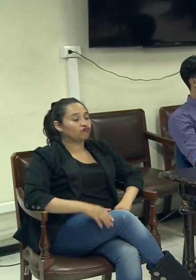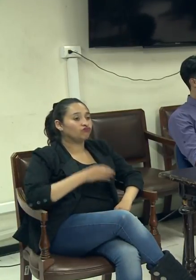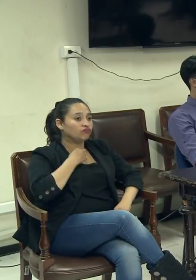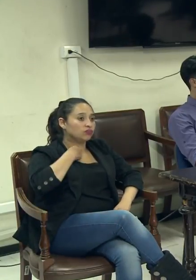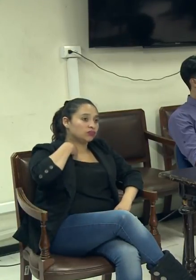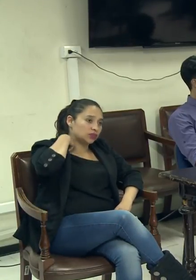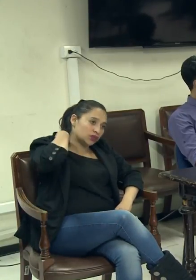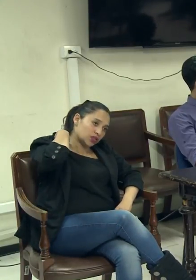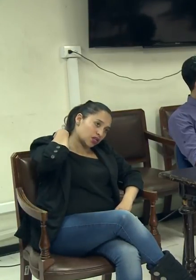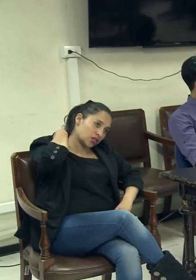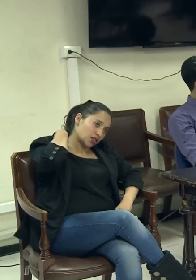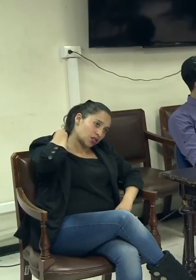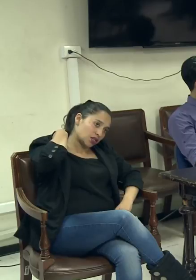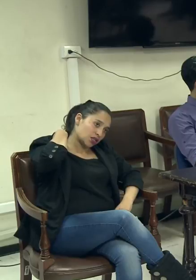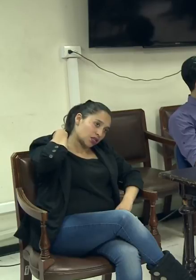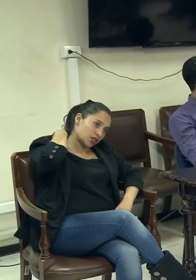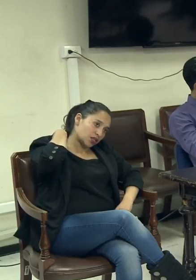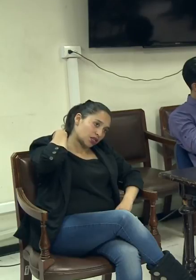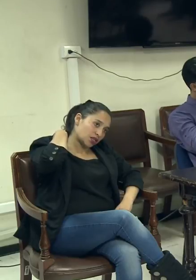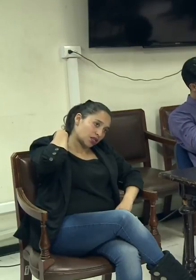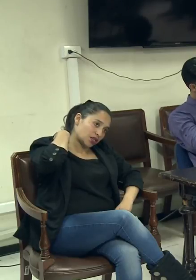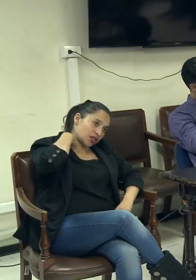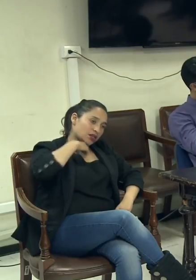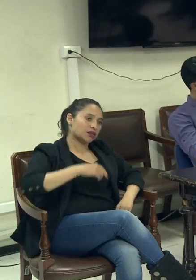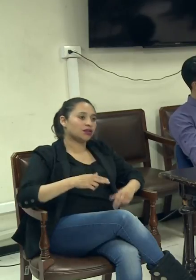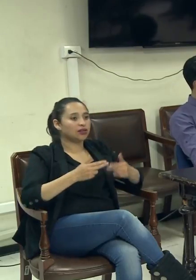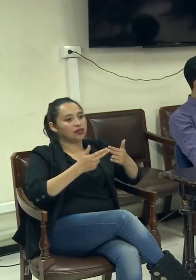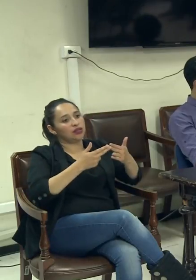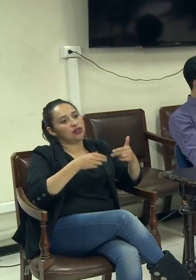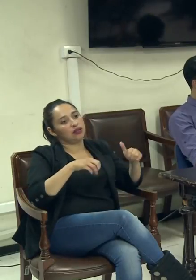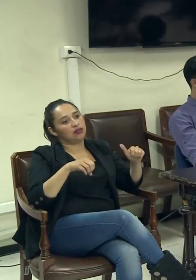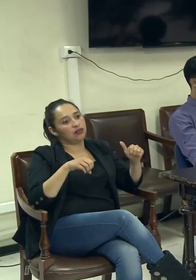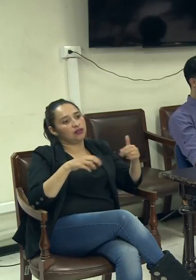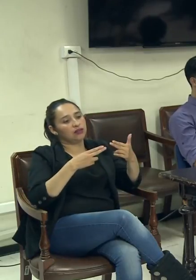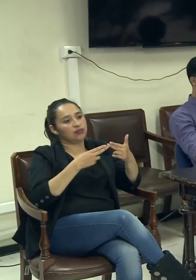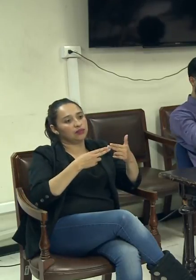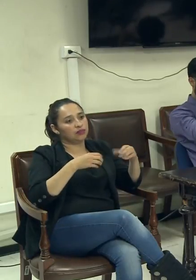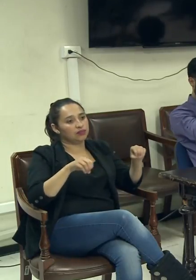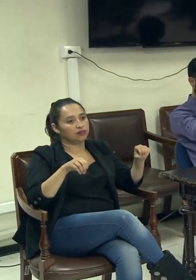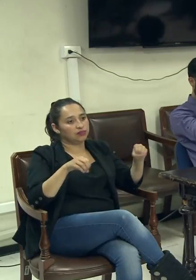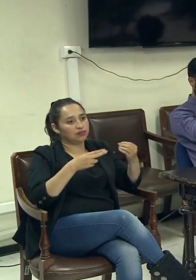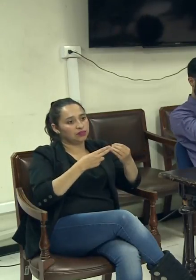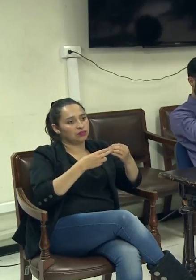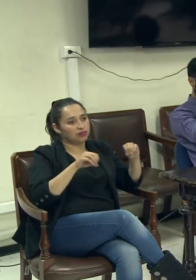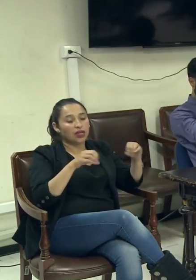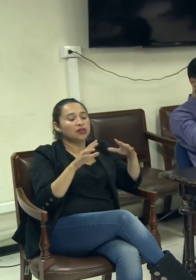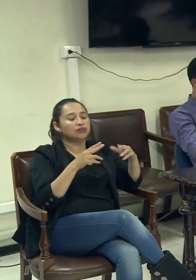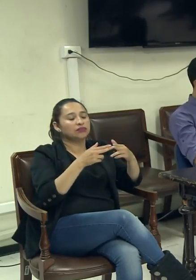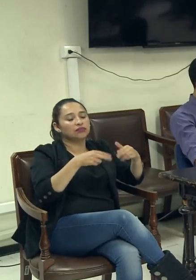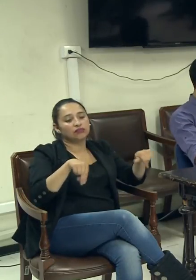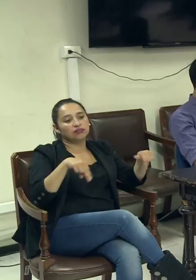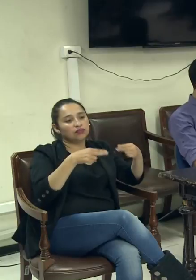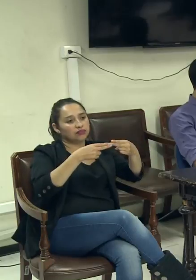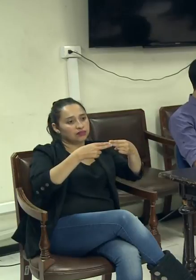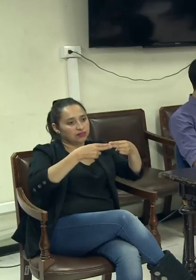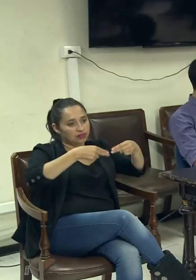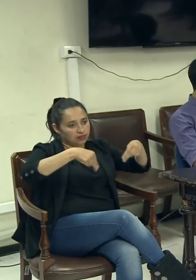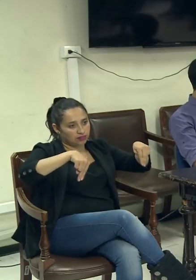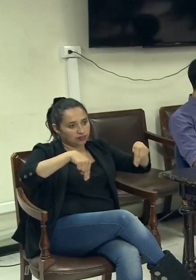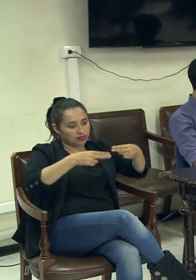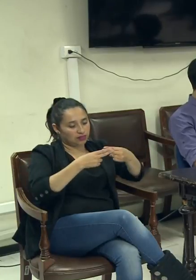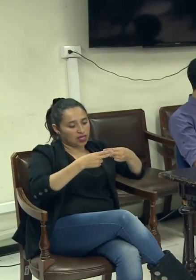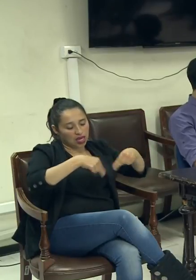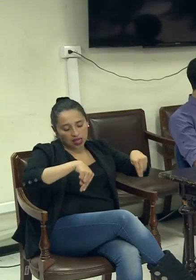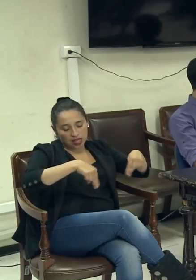Niñas y niños podían escoger una serie de talleres extraescolares que iban